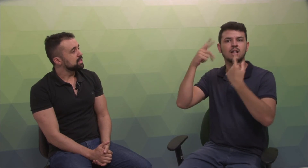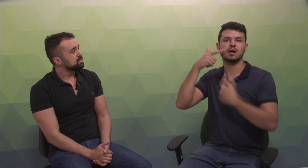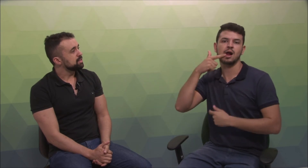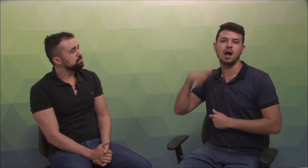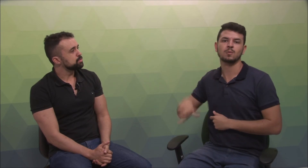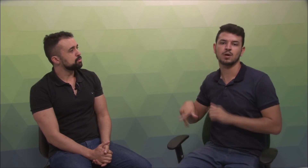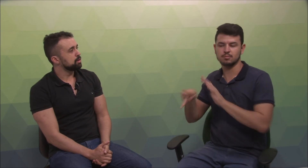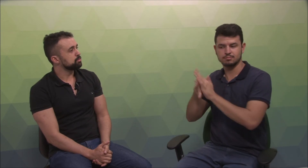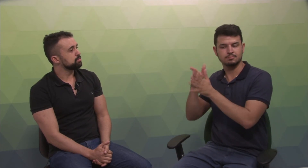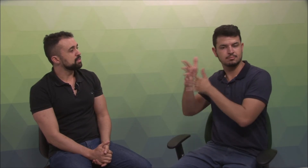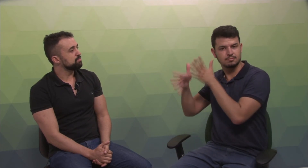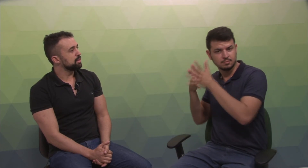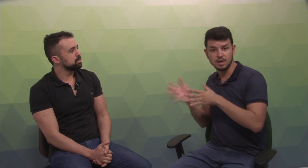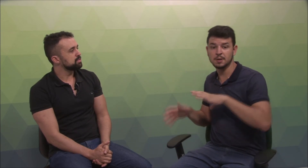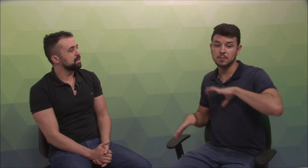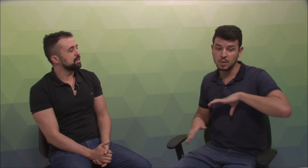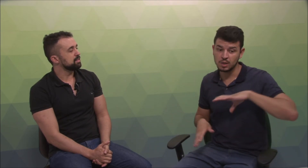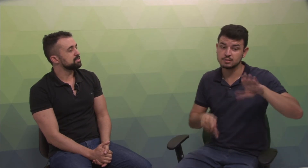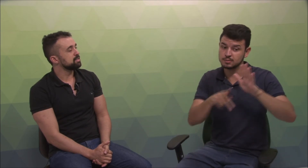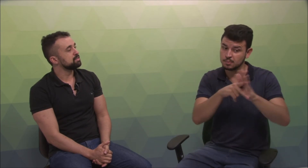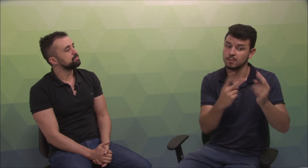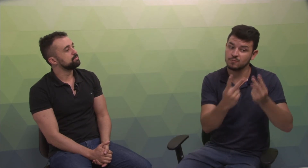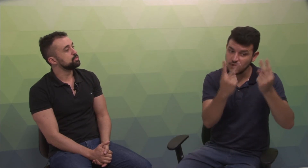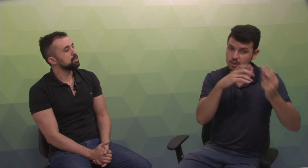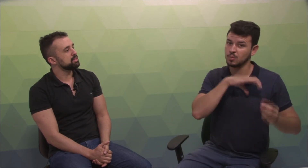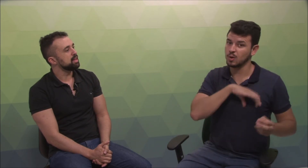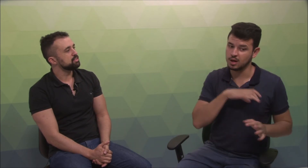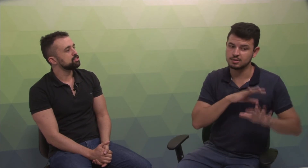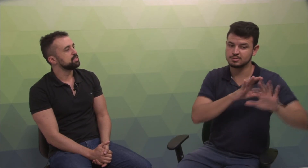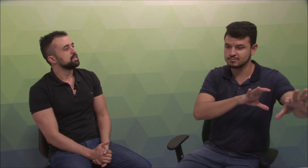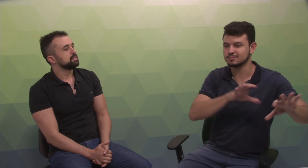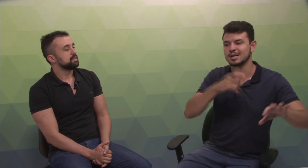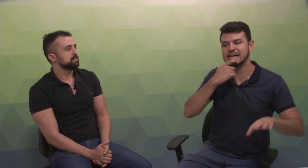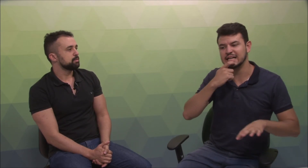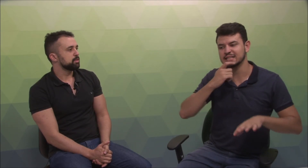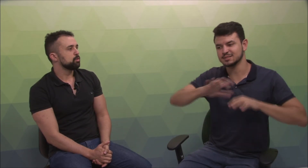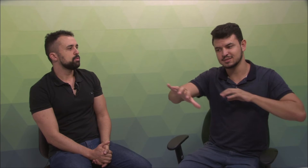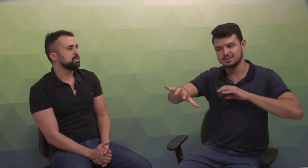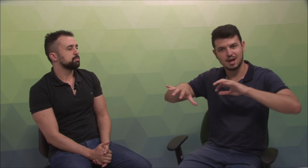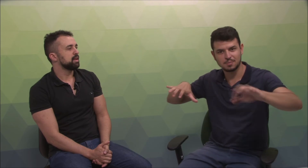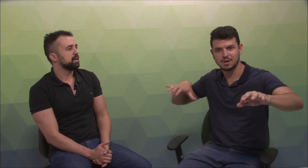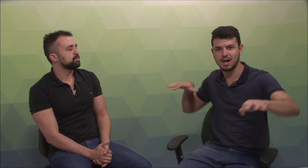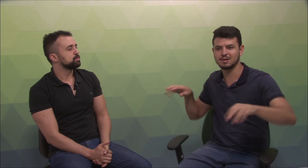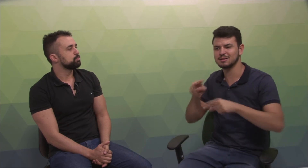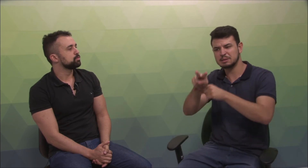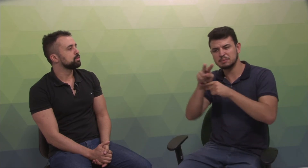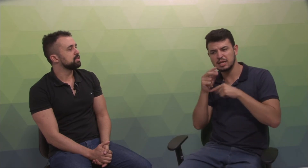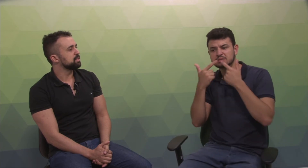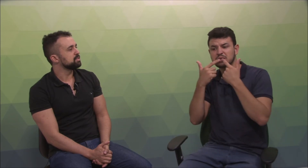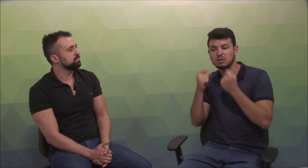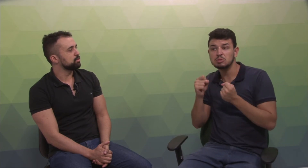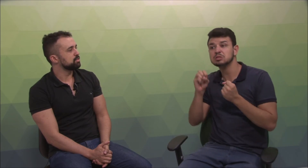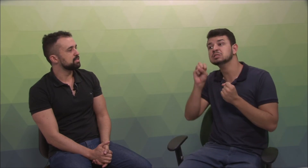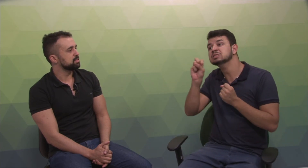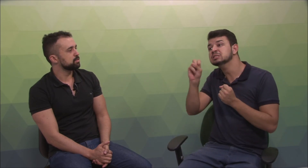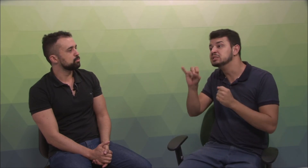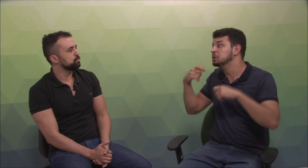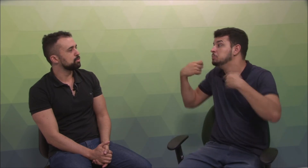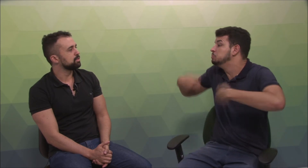é visual, então tem que valorizar essa visualidade, assim também como as palavras do português têm que ser valorizadas, a cultura